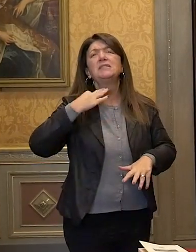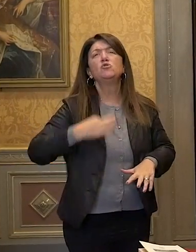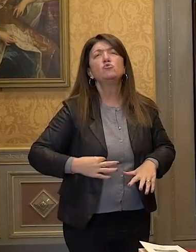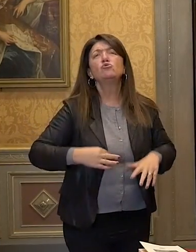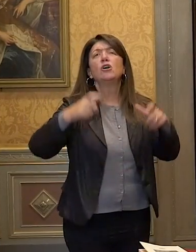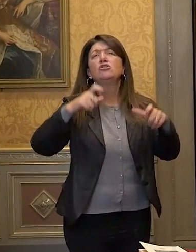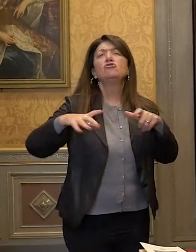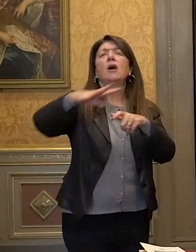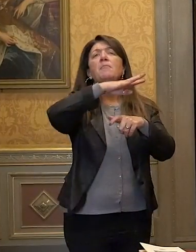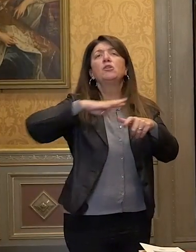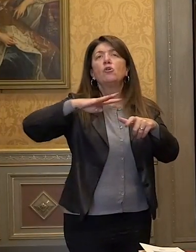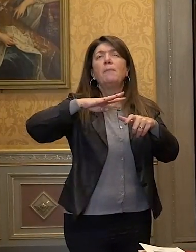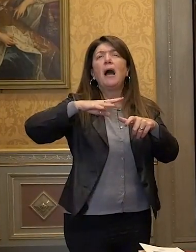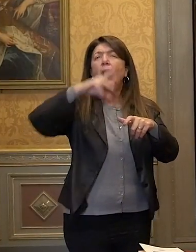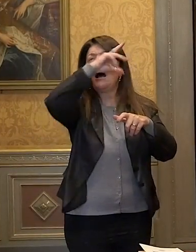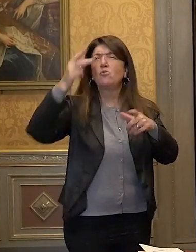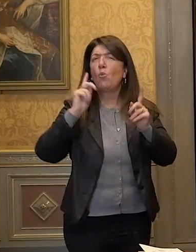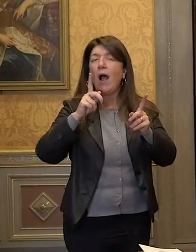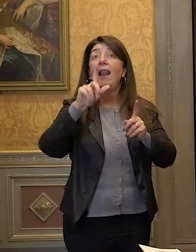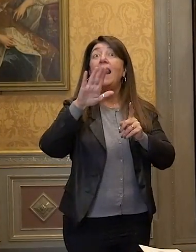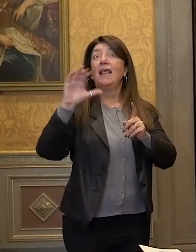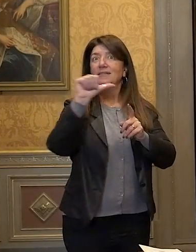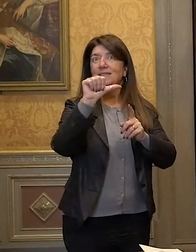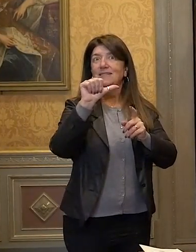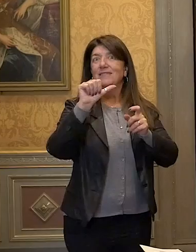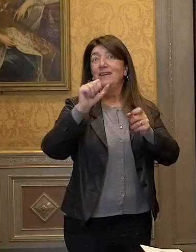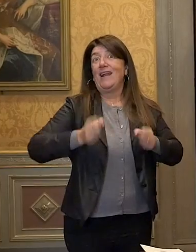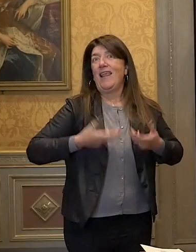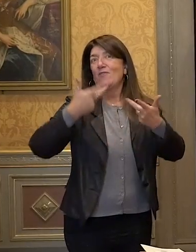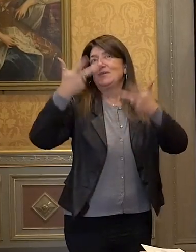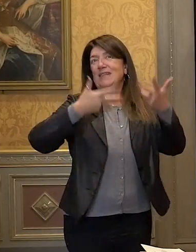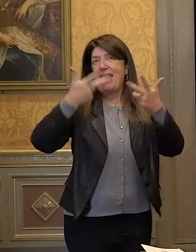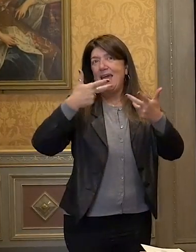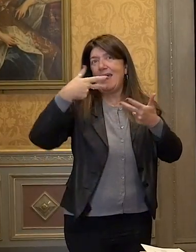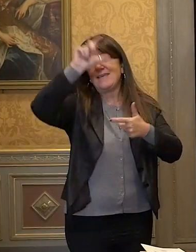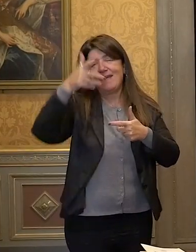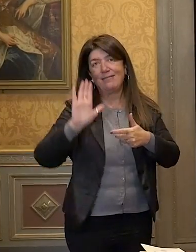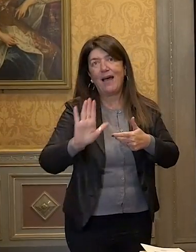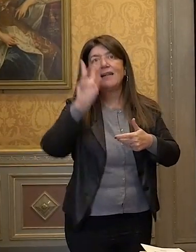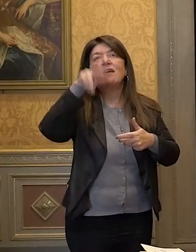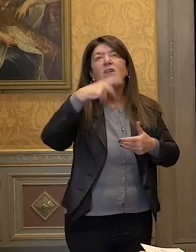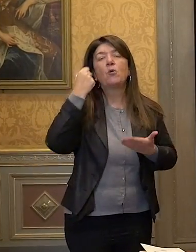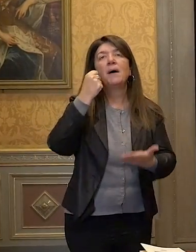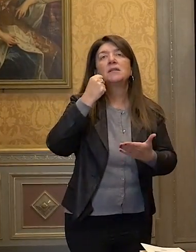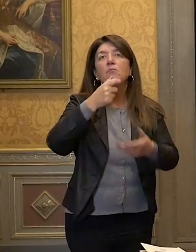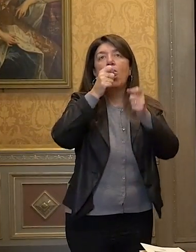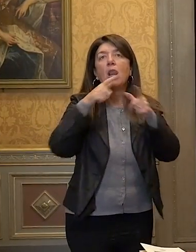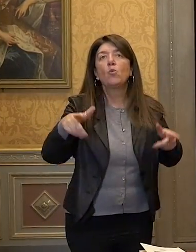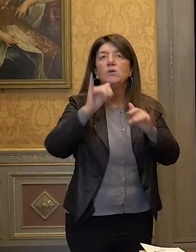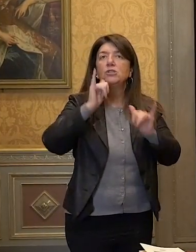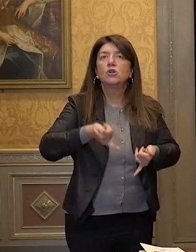dei segni italiana cosiddetta liszt che è un patrimonio non soltanto linguistico universalmente